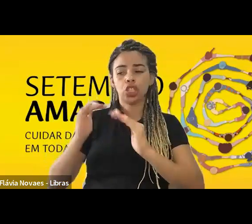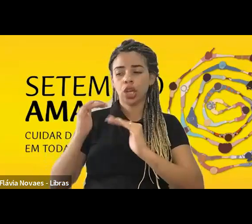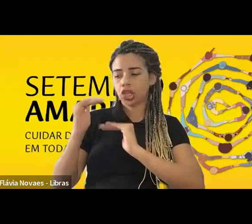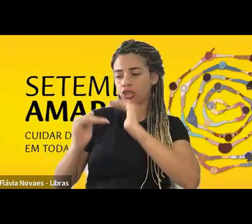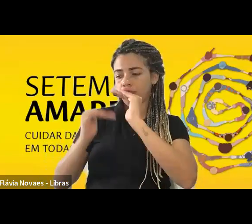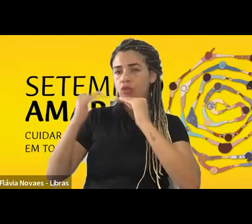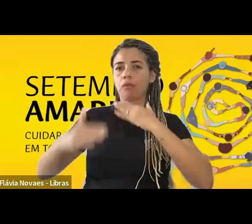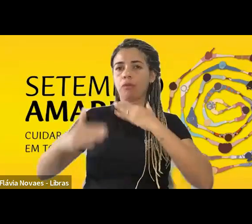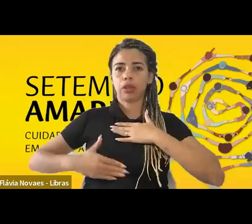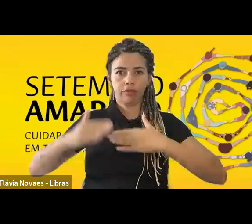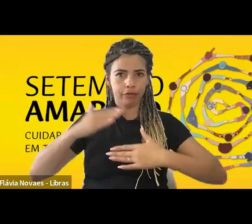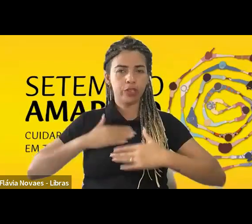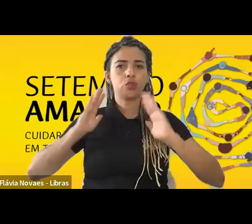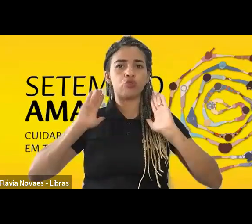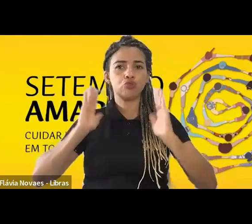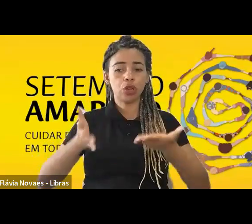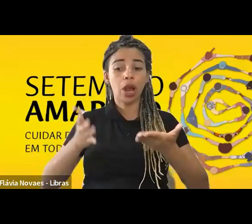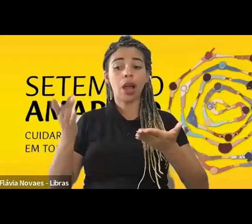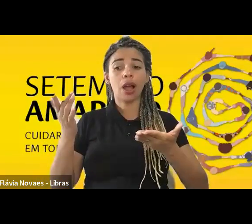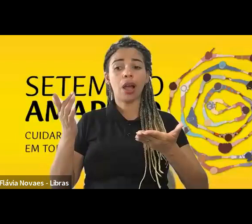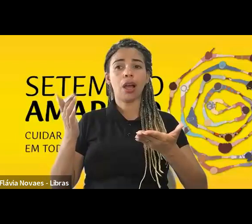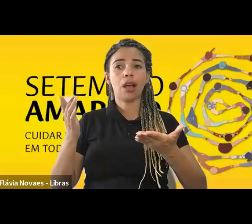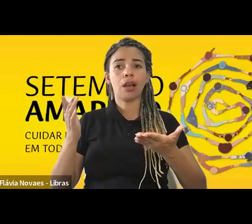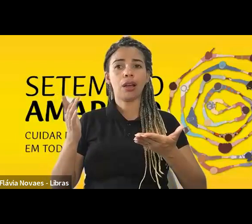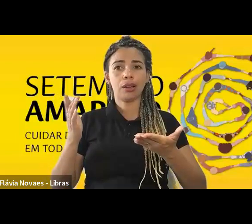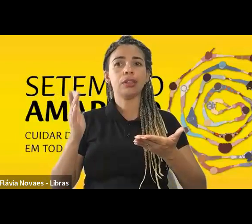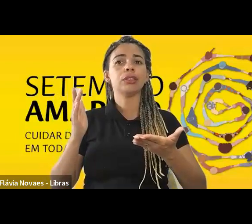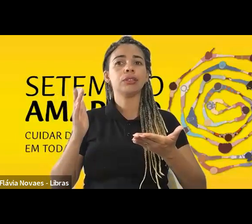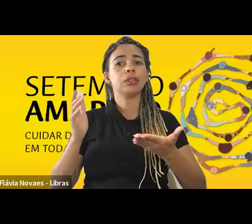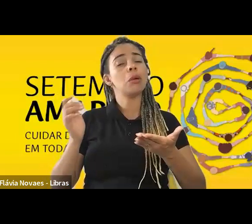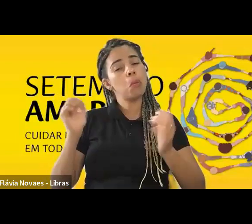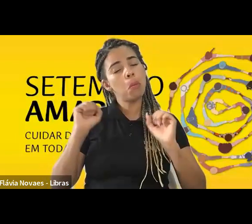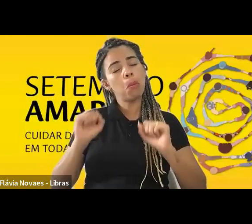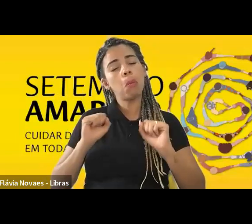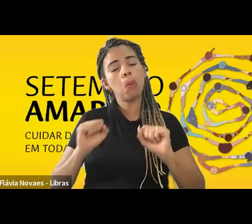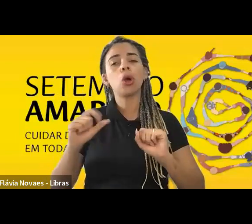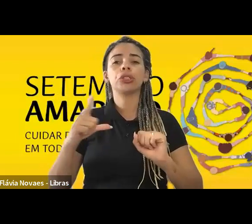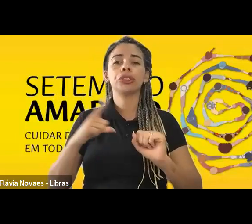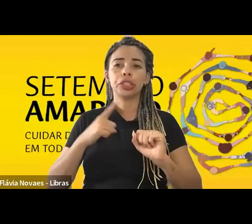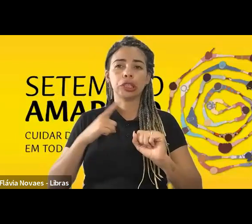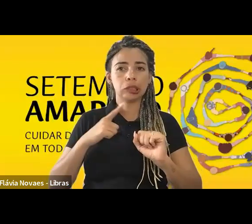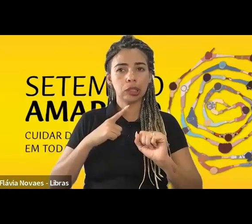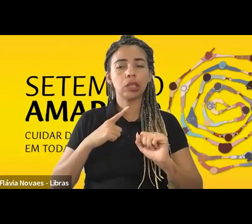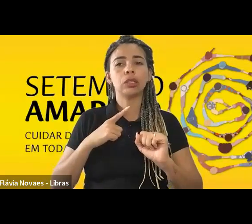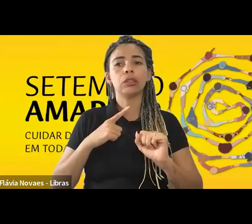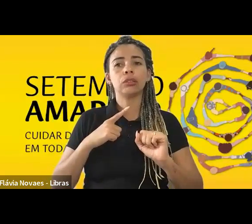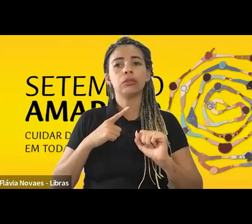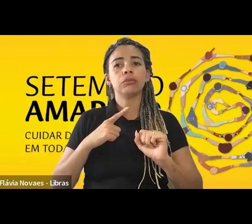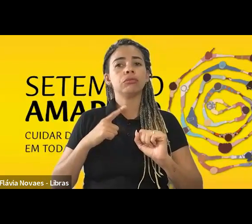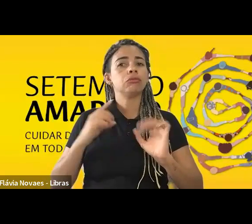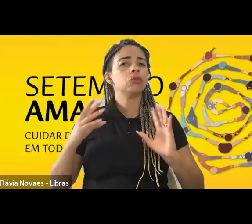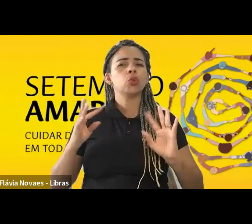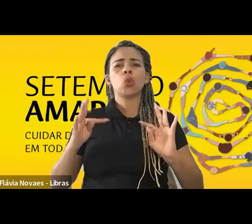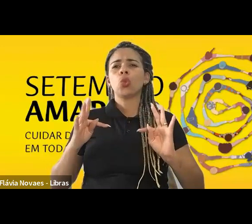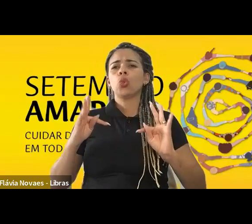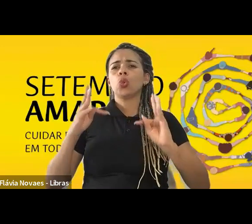físico, né, que lhe permitiria, né, exercer ou gozar de todas